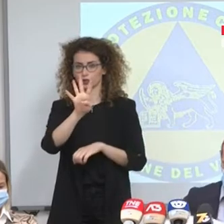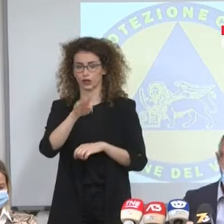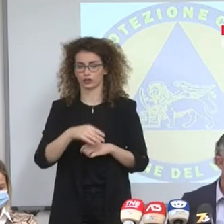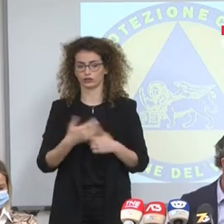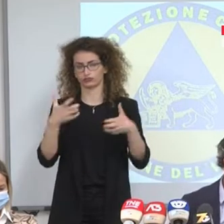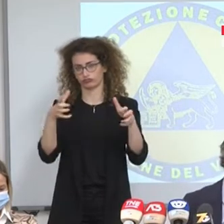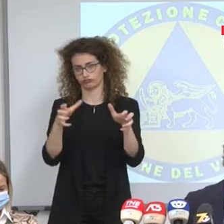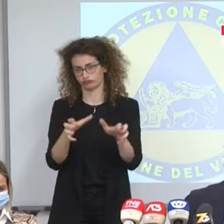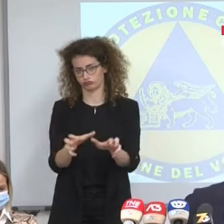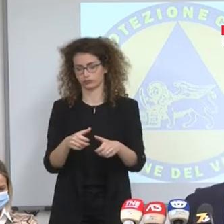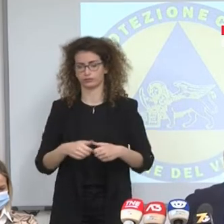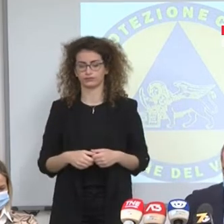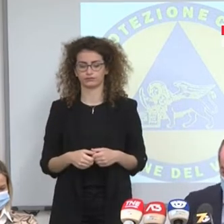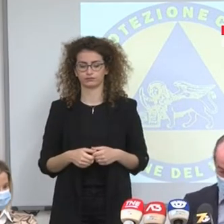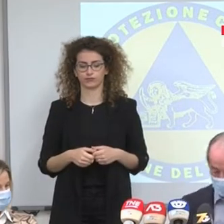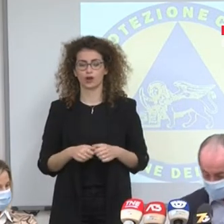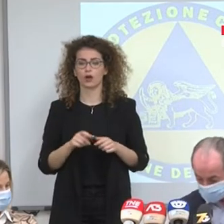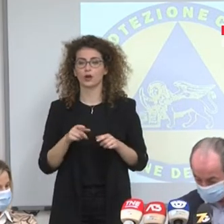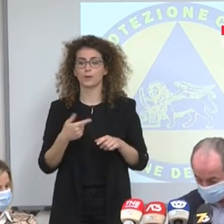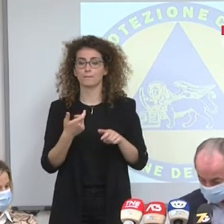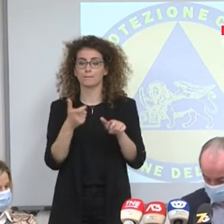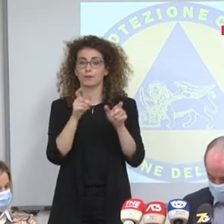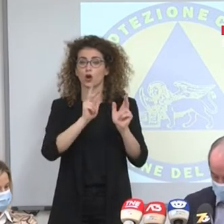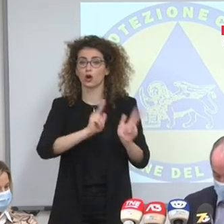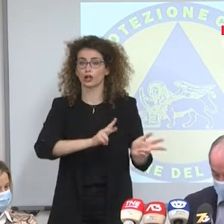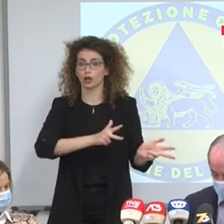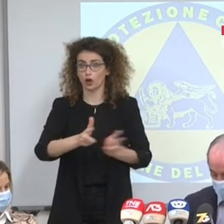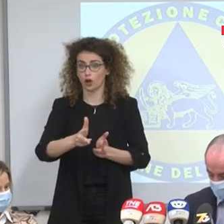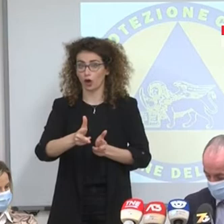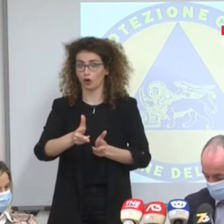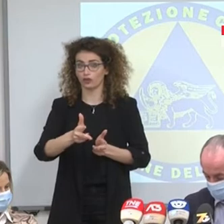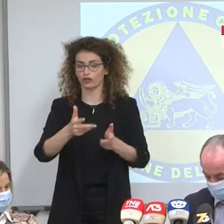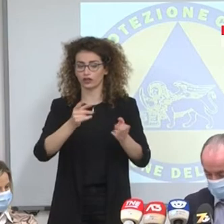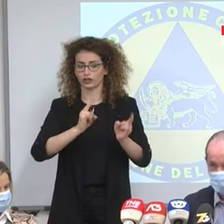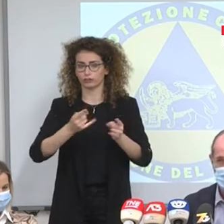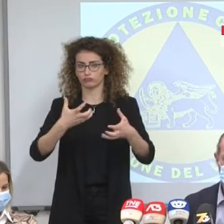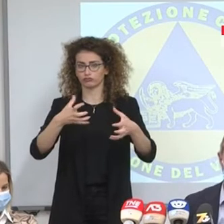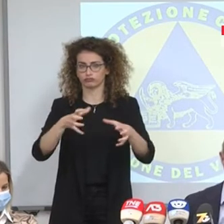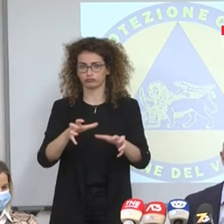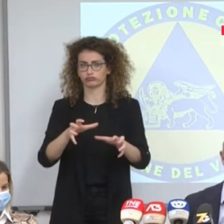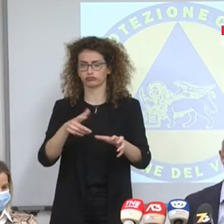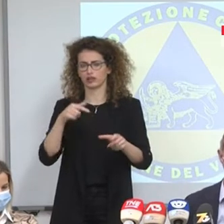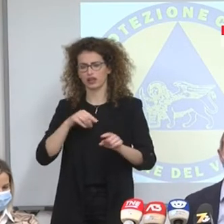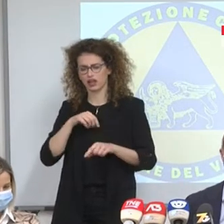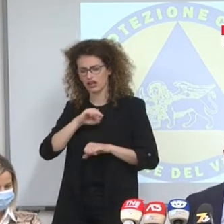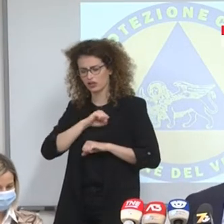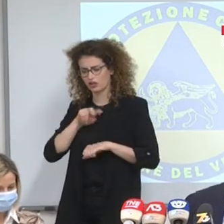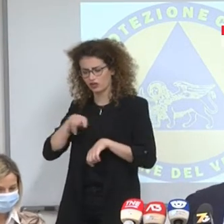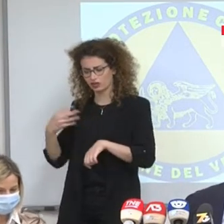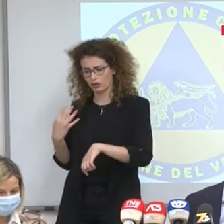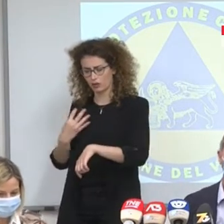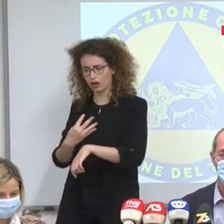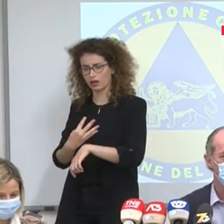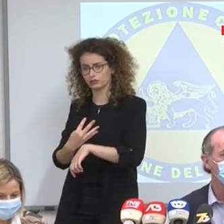9.704. Calano anche le presenze in ospedale in maniera fra l'altro importante, forse oggi queste ultime 24